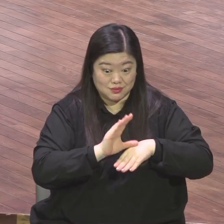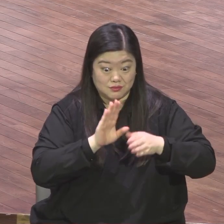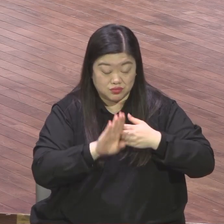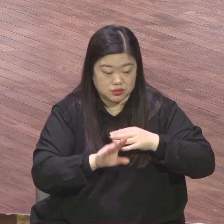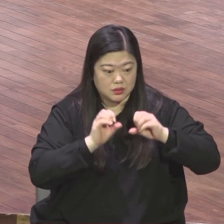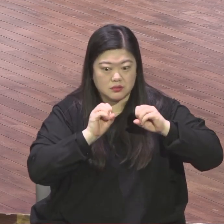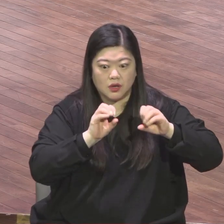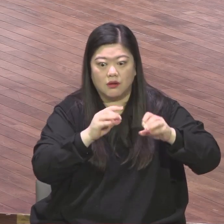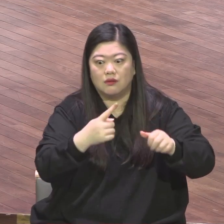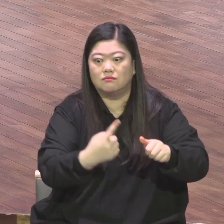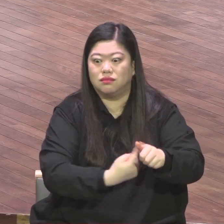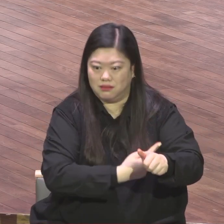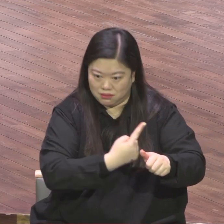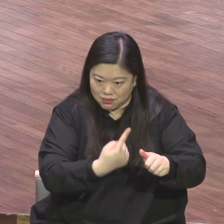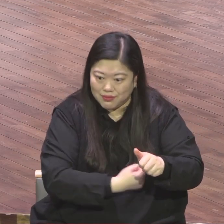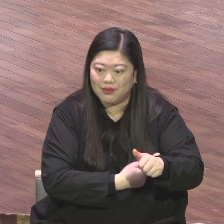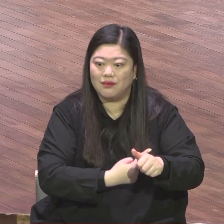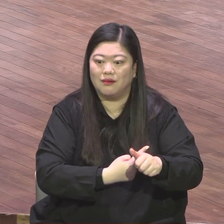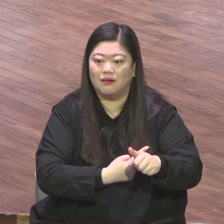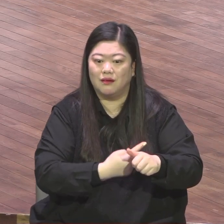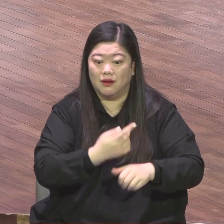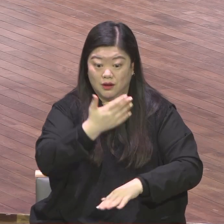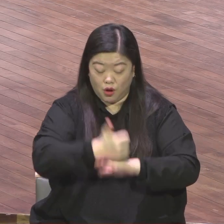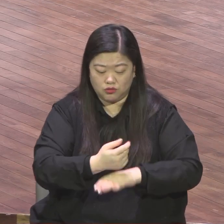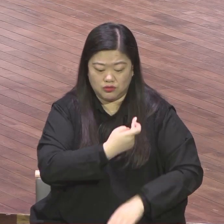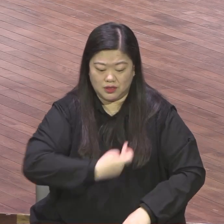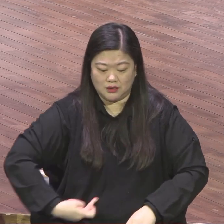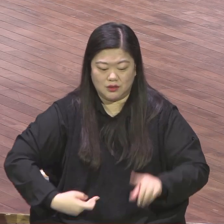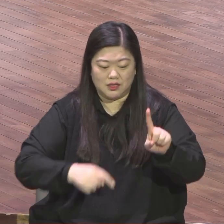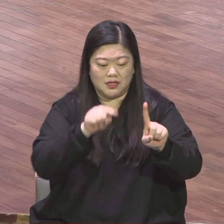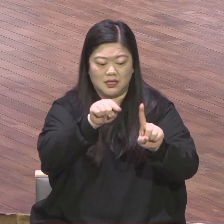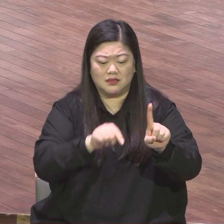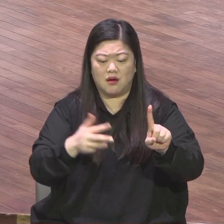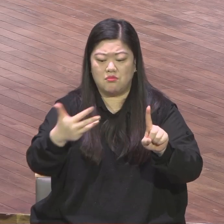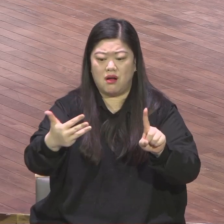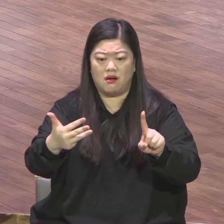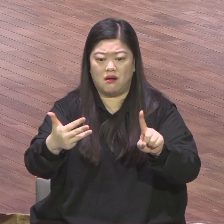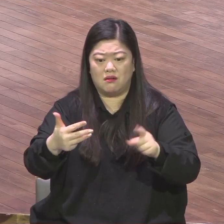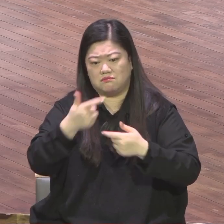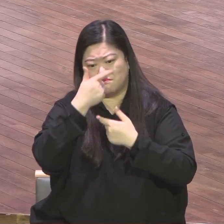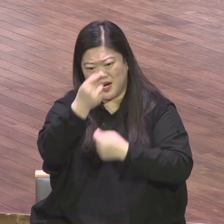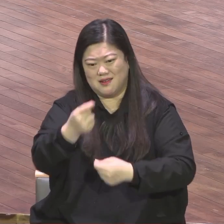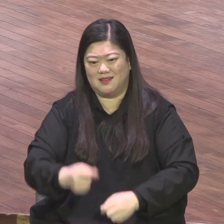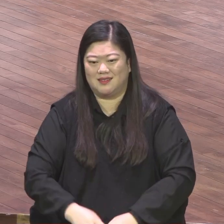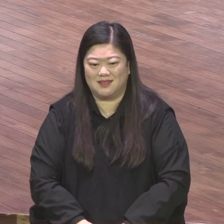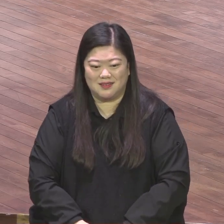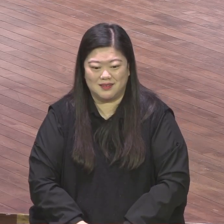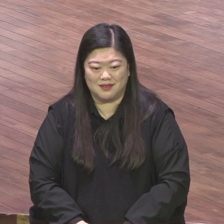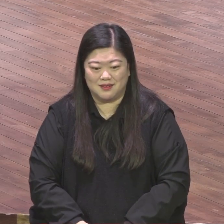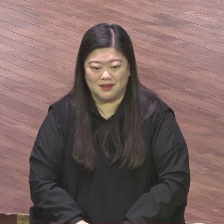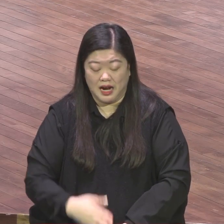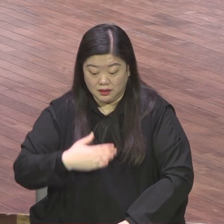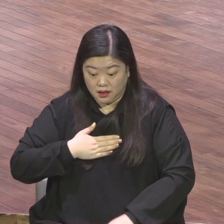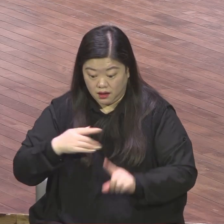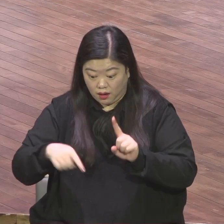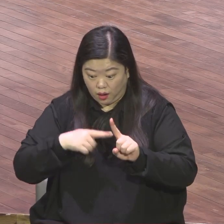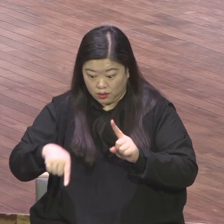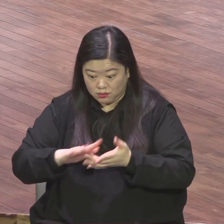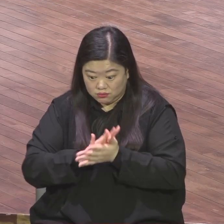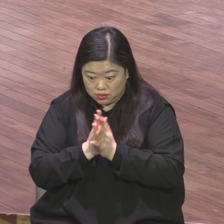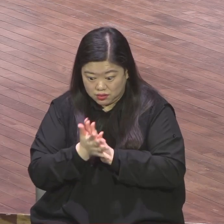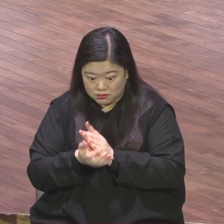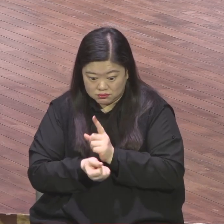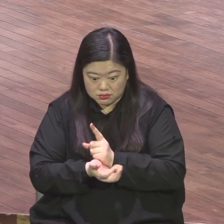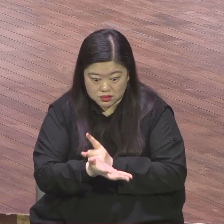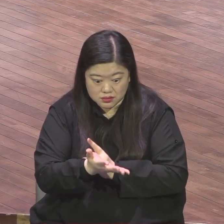이렇게 되면 자연스럽게 1장 8절이 성취가 됩니다. 언약 기도를 하게 되면 그 영향이 지역과 민족 세계로 쫙